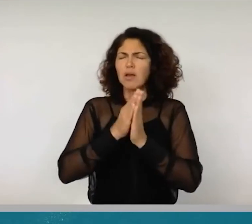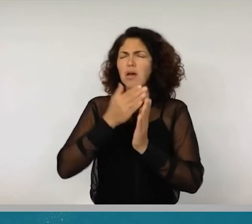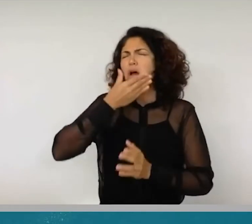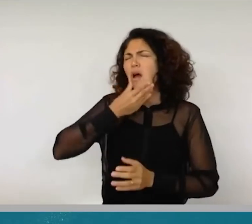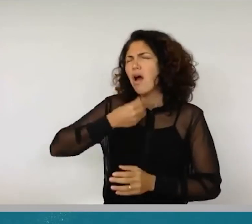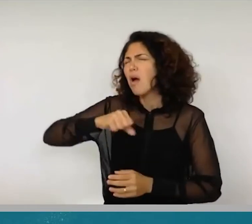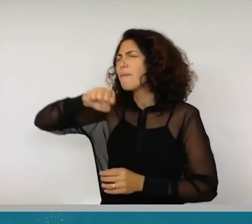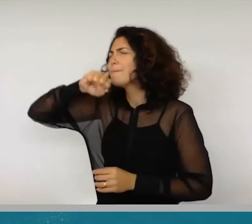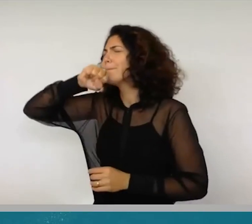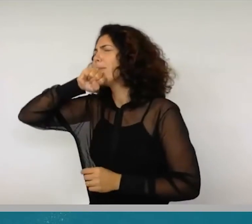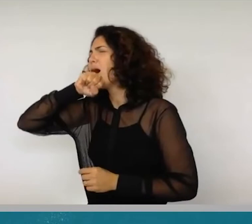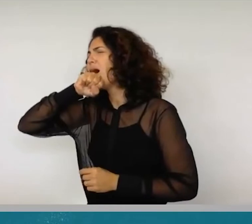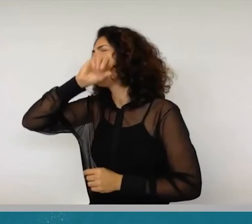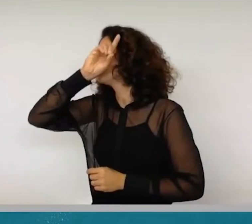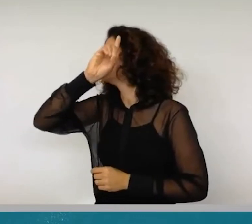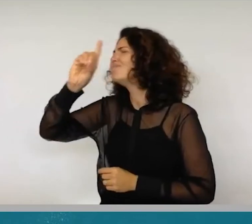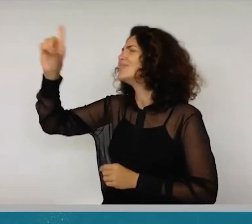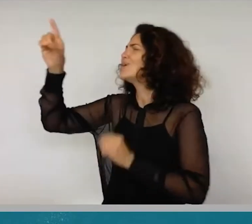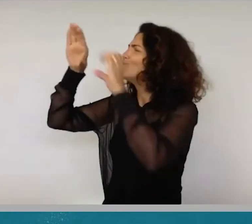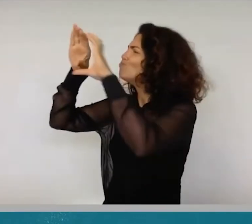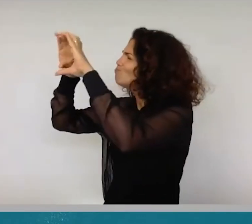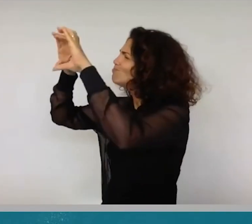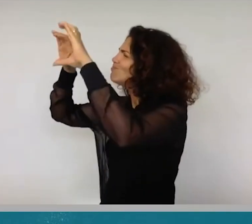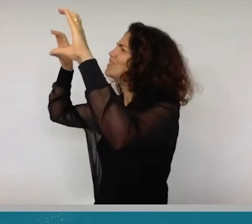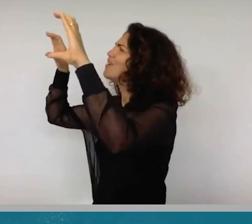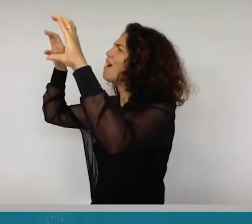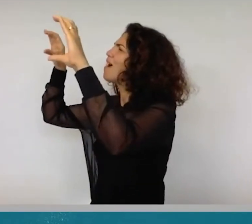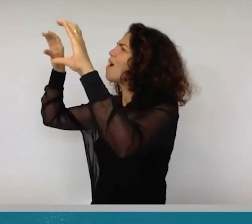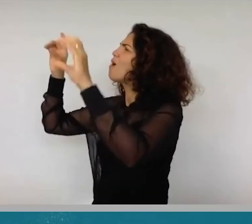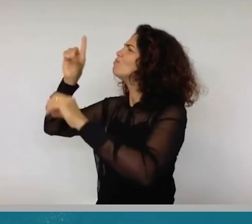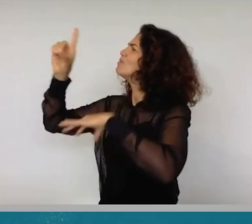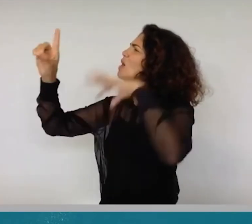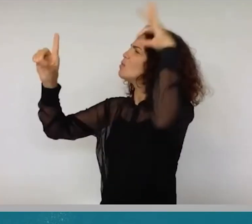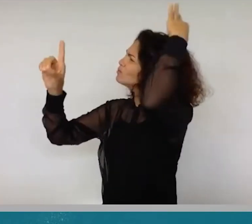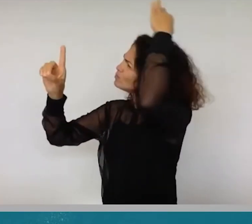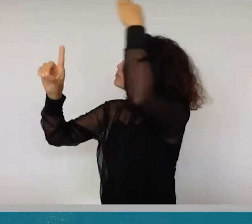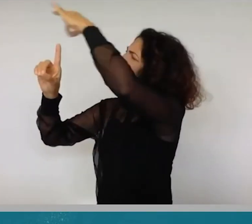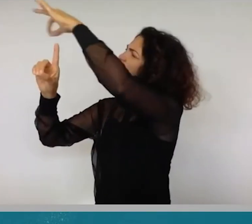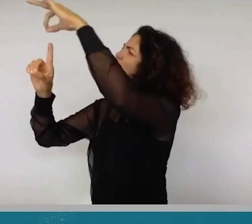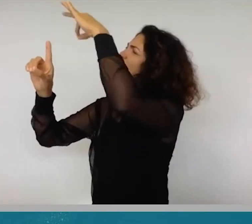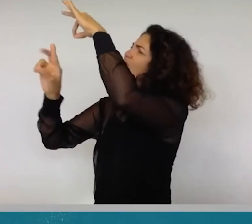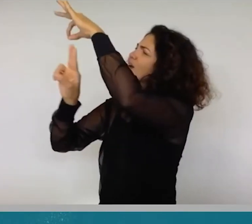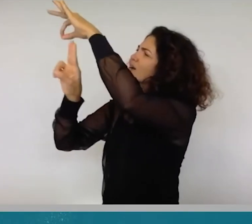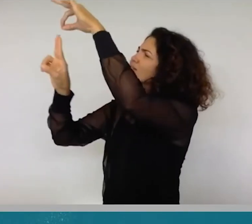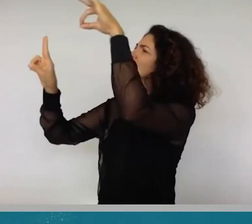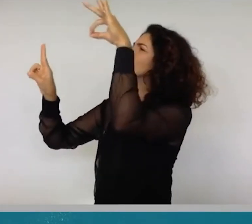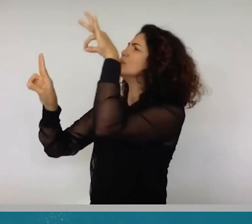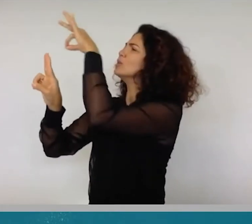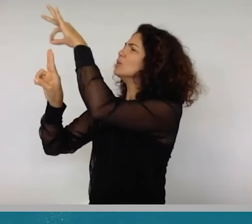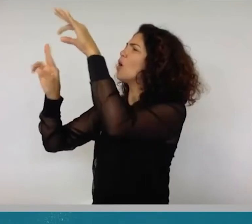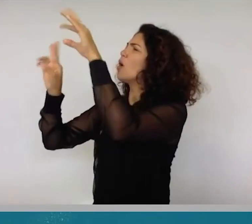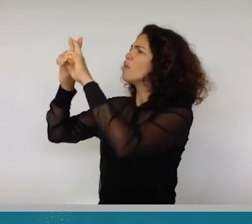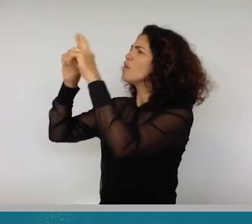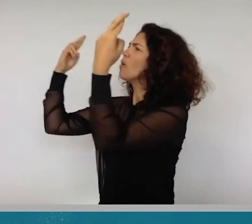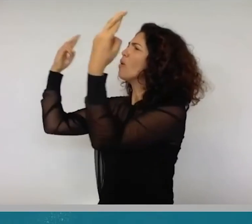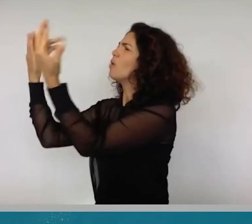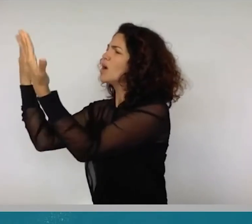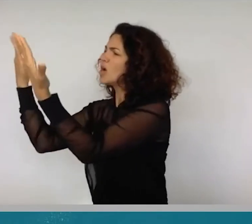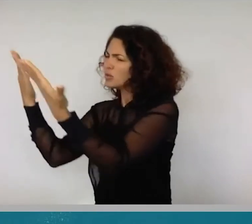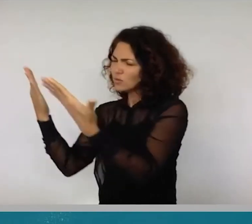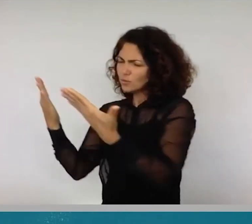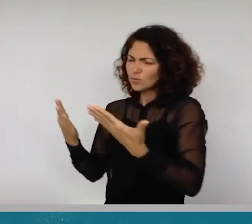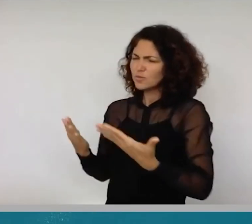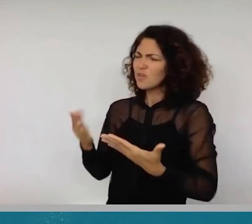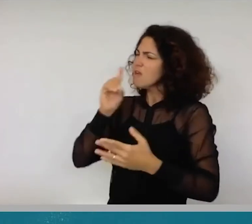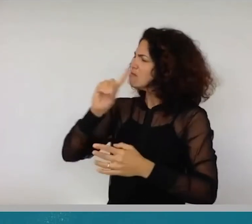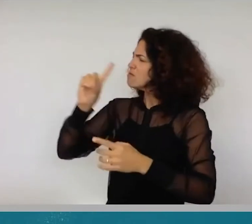santificado seja o teu nome, venha o teu reino, faça-se a tua vontade, assim na terra como no céu.